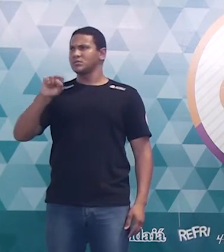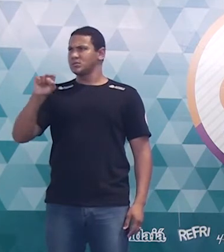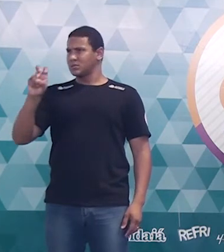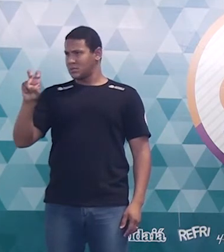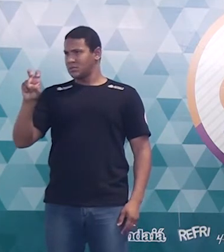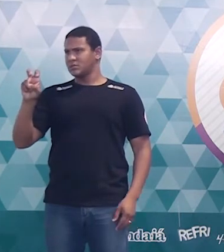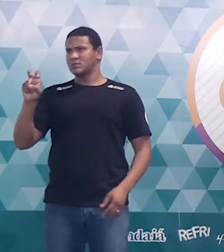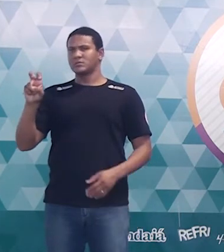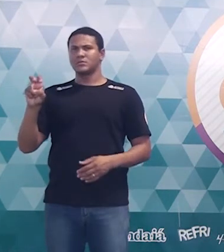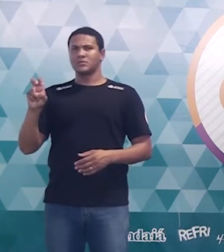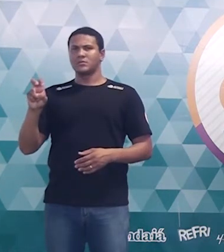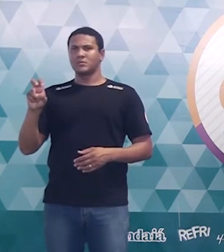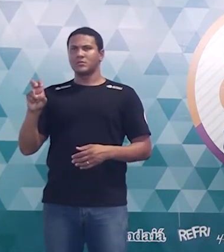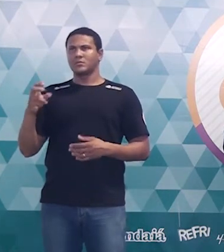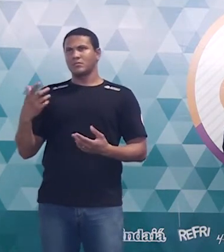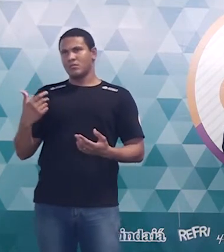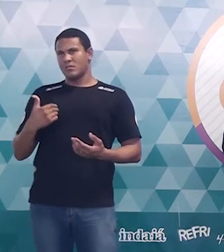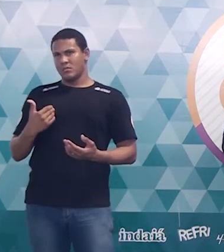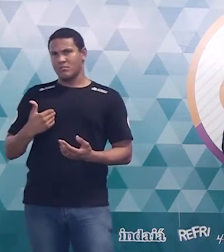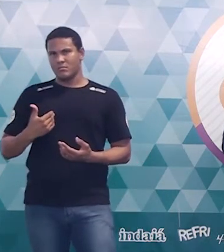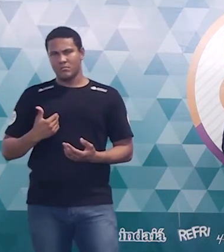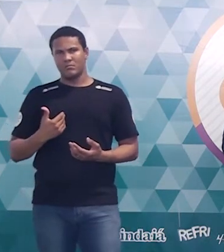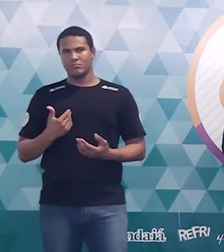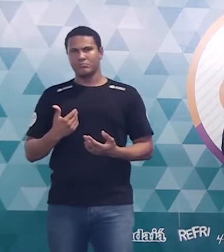1985, quando eu